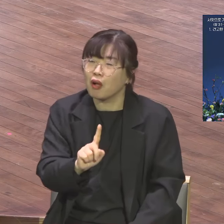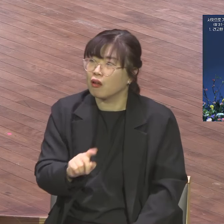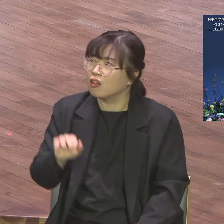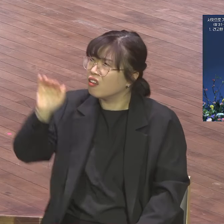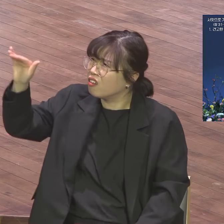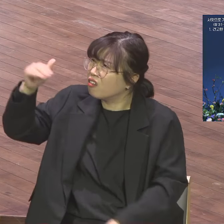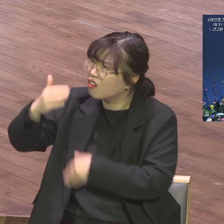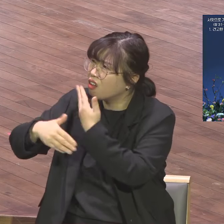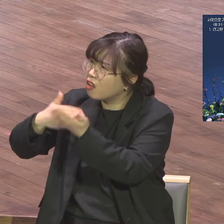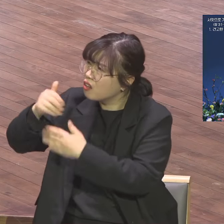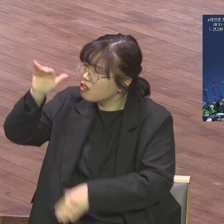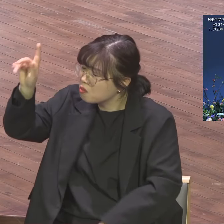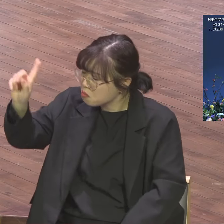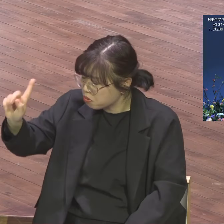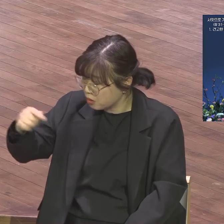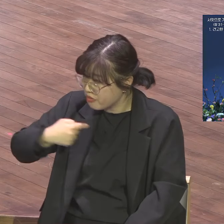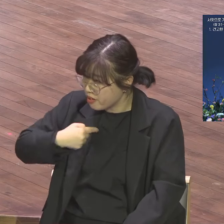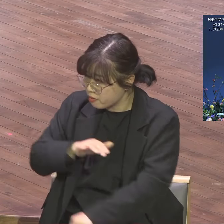있습니까?